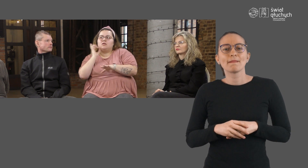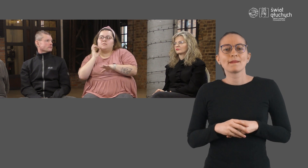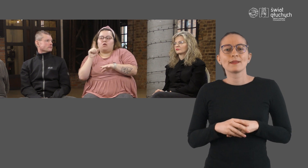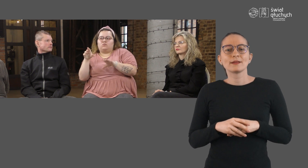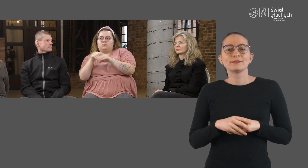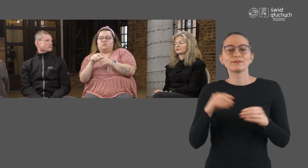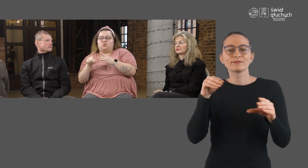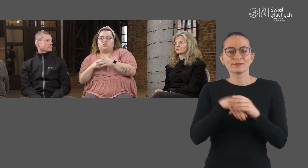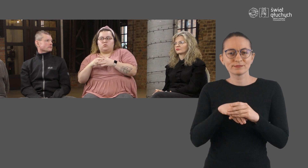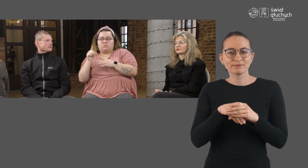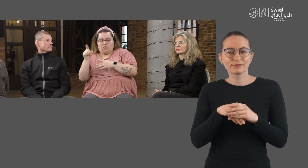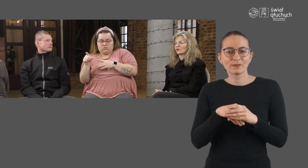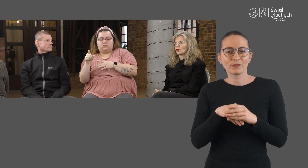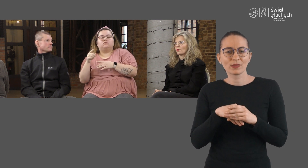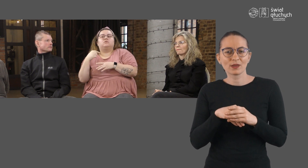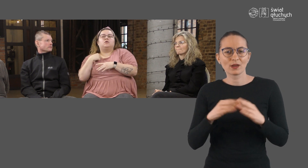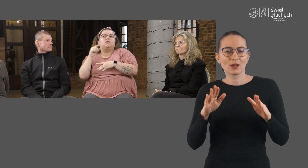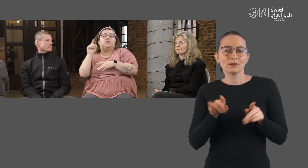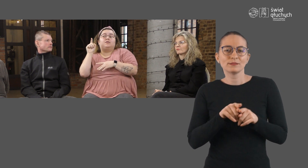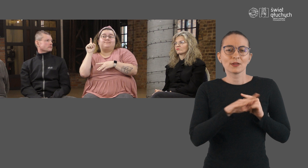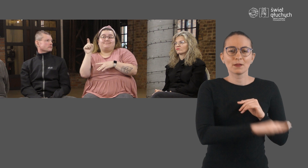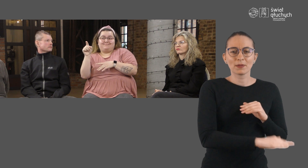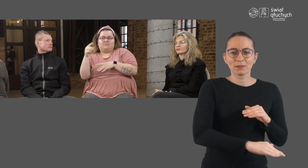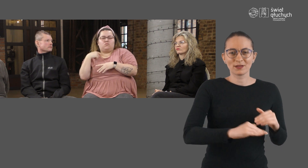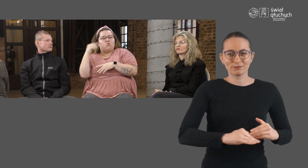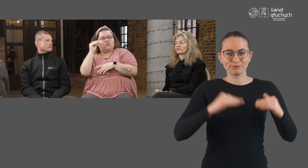W szkole podstawowej i w gimnazjum w Śródborowie